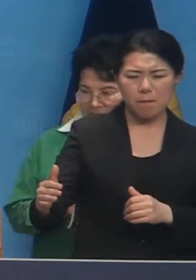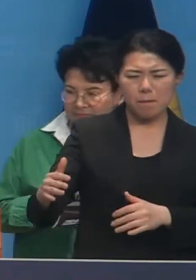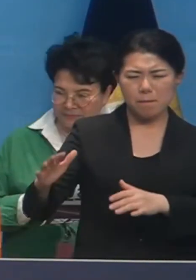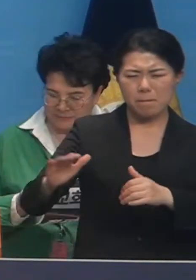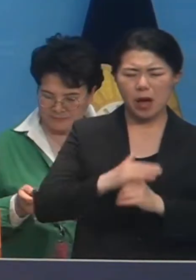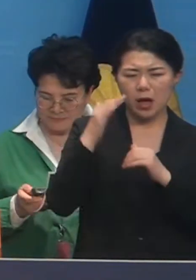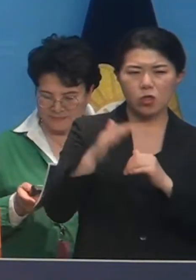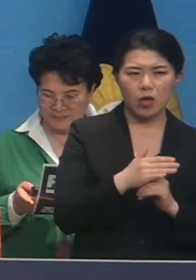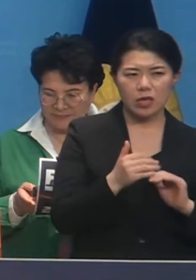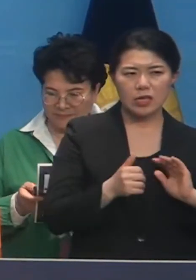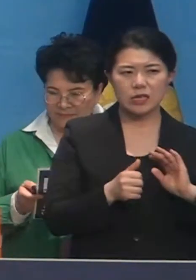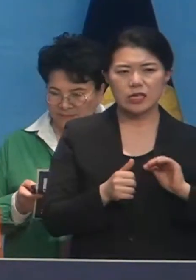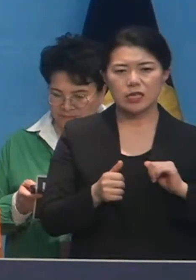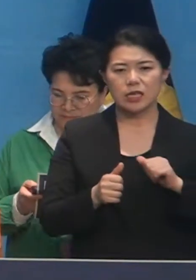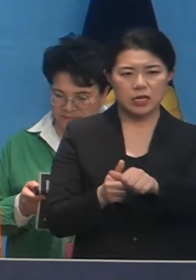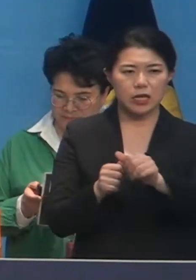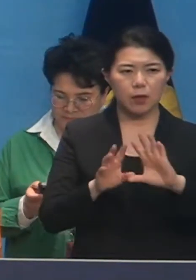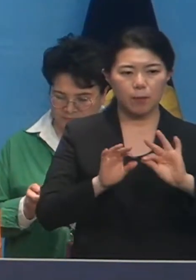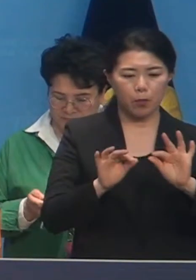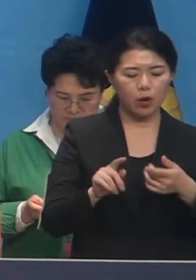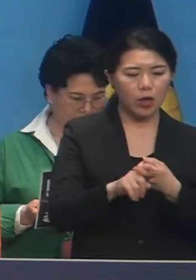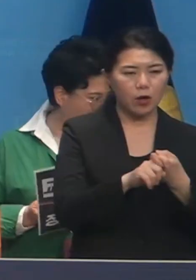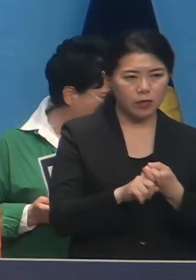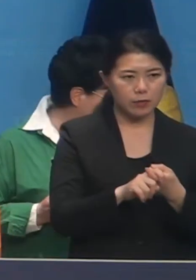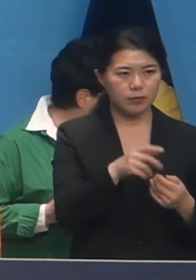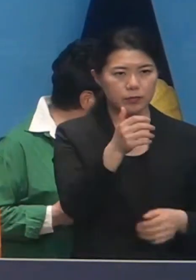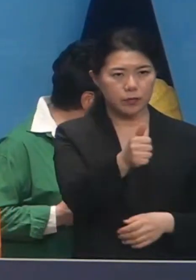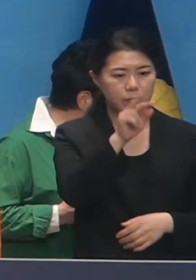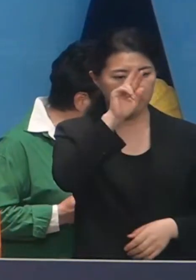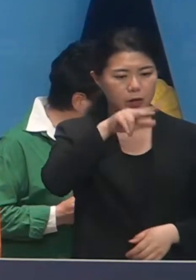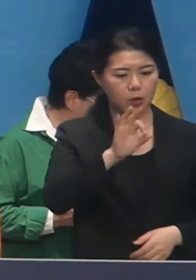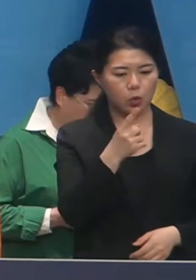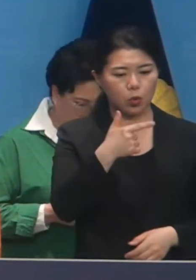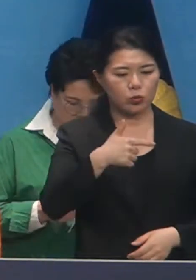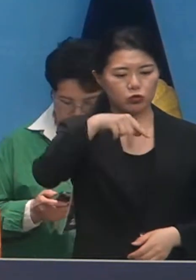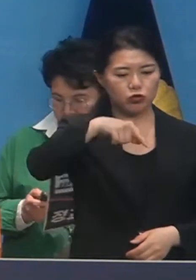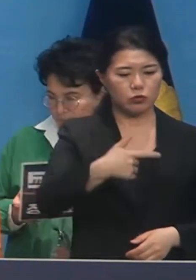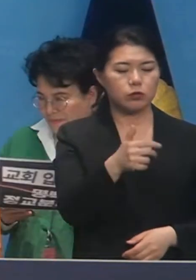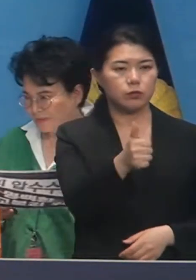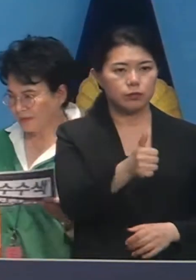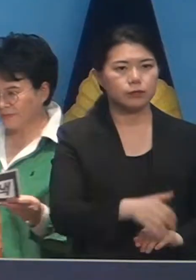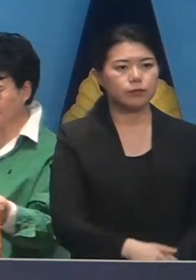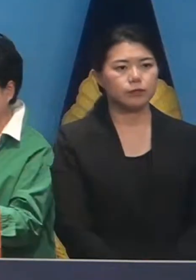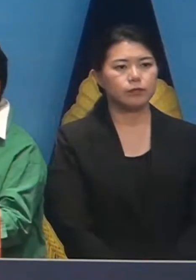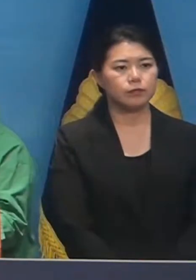이긴 모래알 연합 대표이신 박운순 대표님 나오시겠습니다.